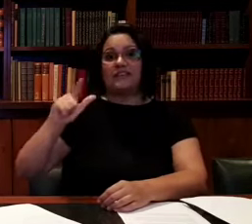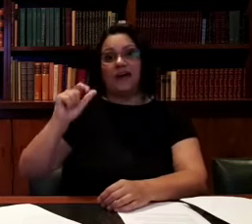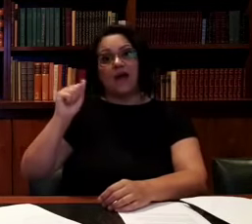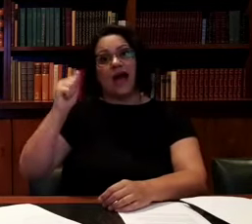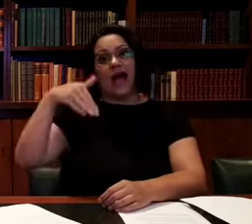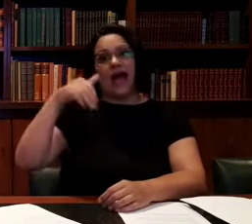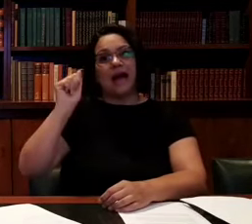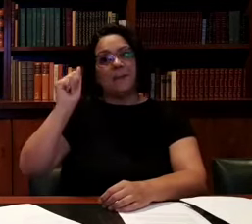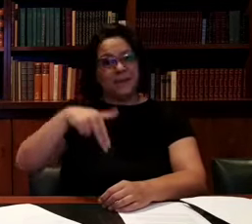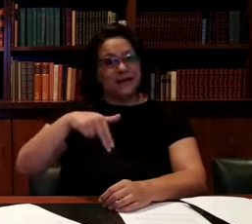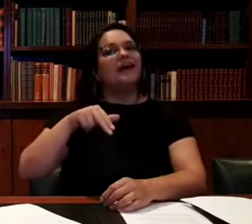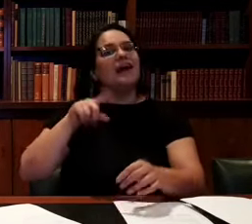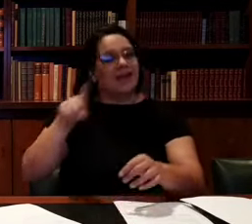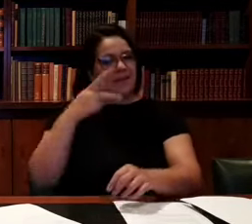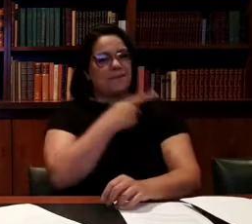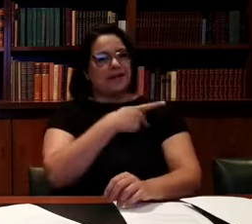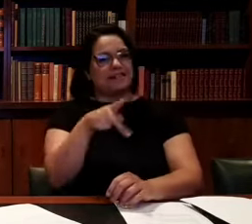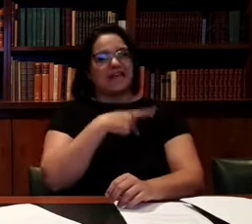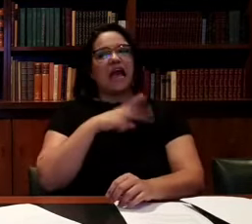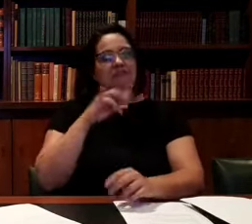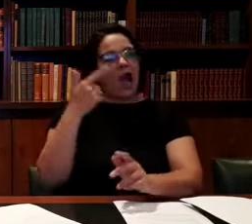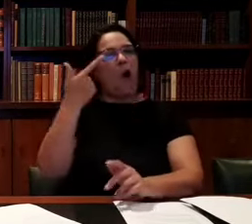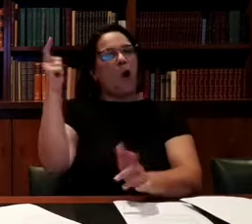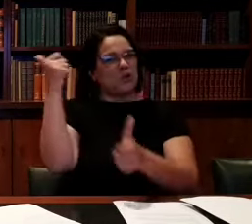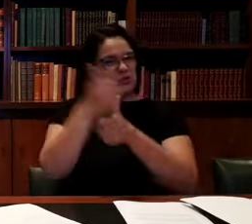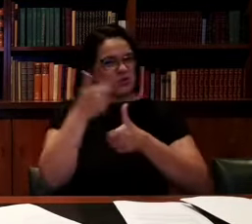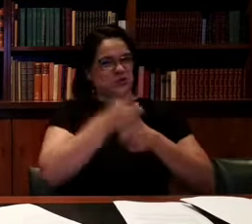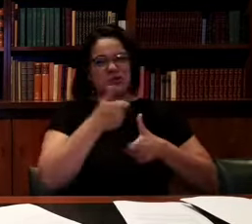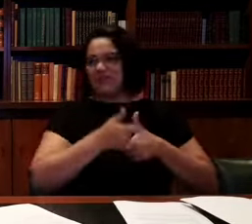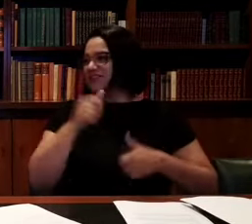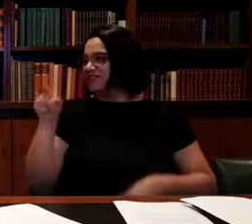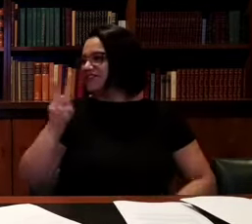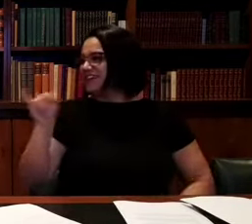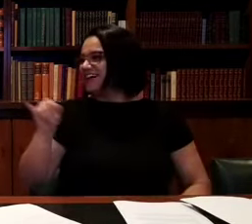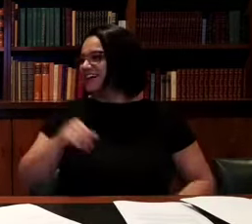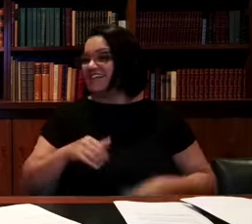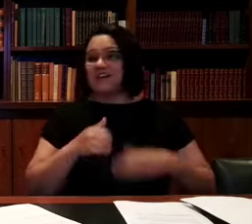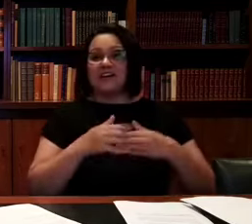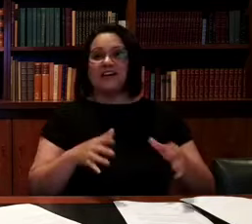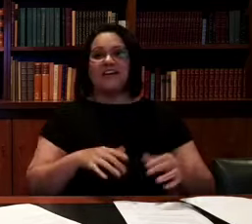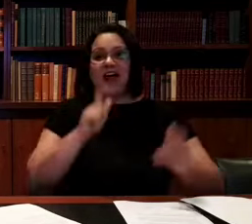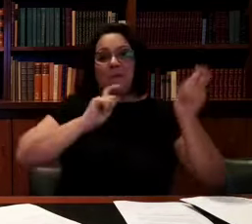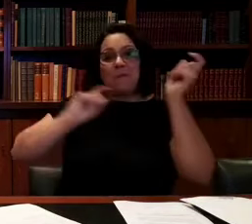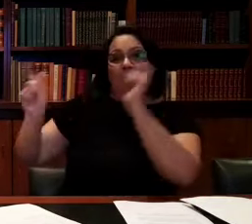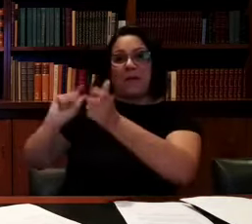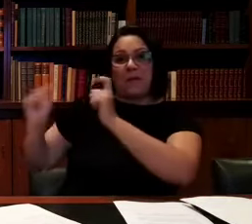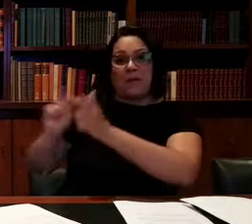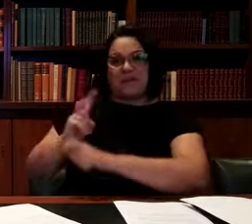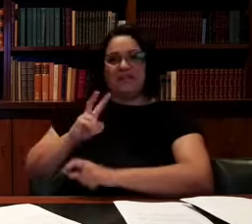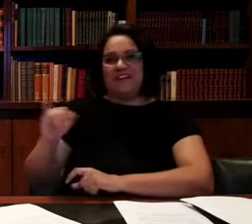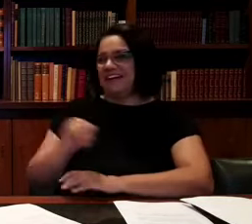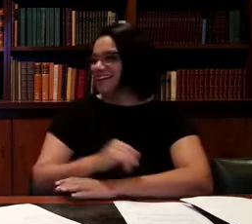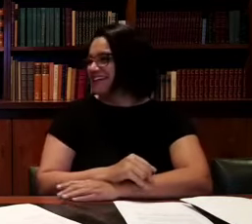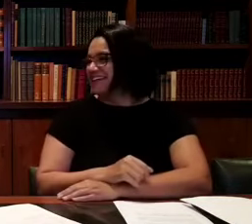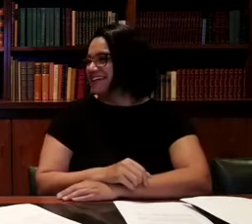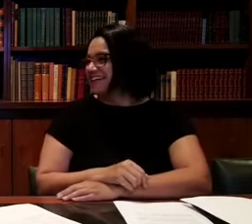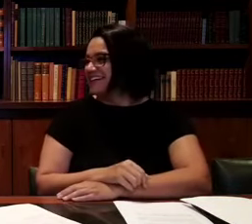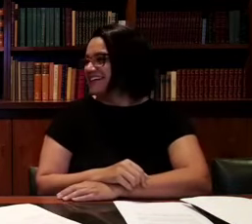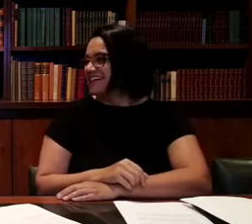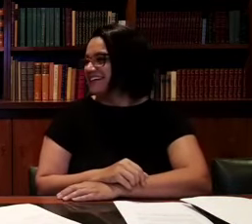isso é o teremos mais com toda certeza usando já vai começar levar pra já